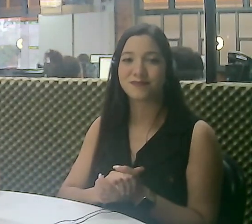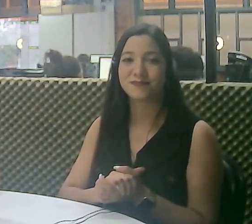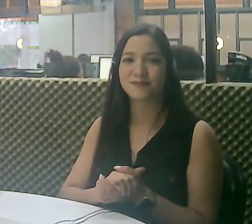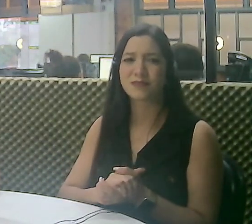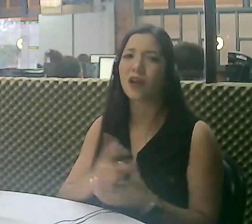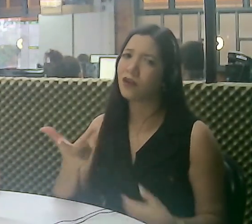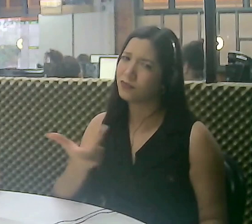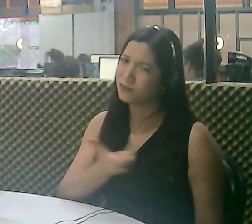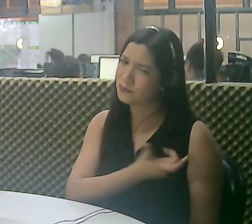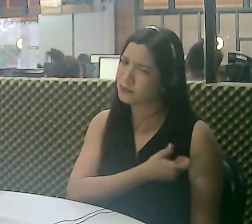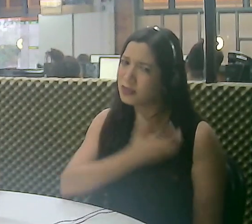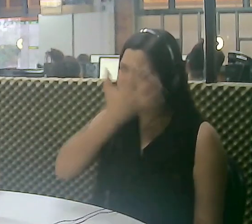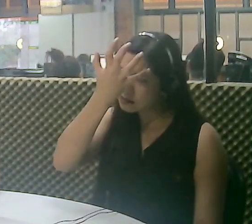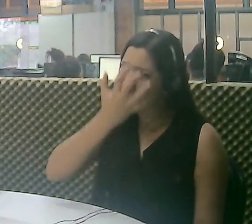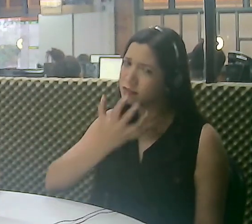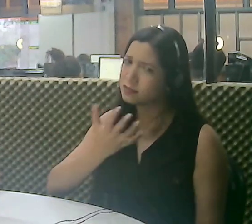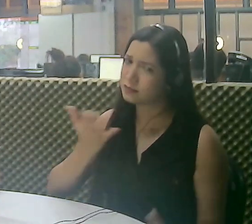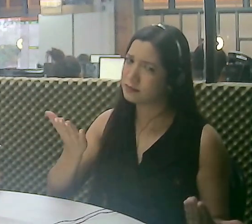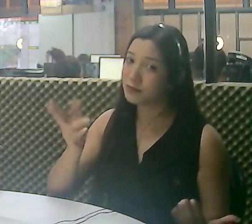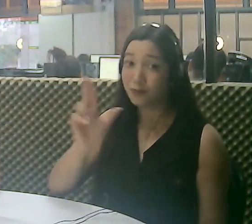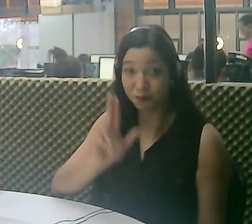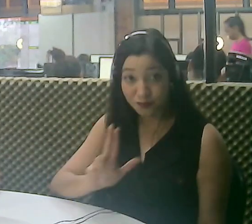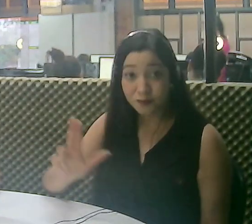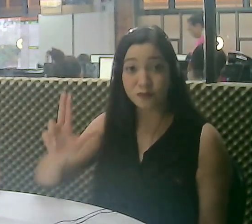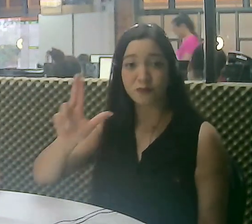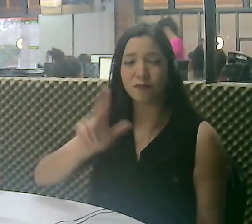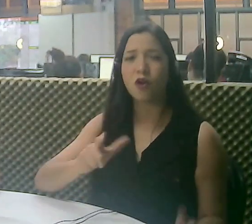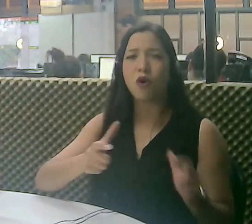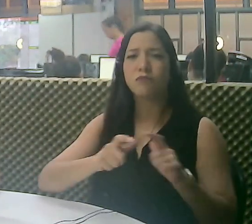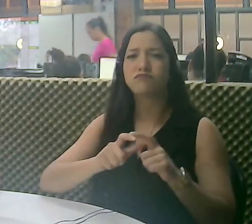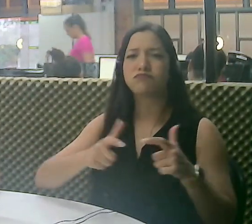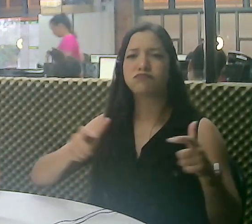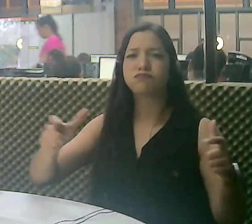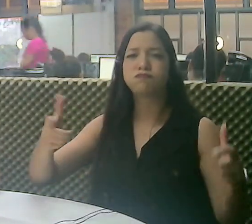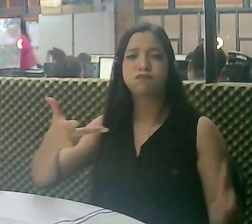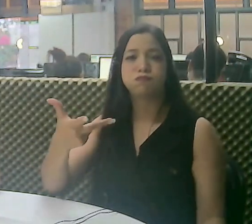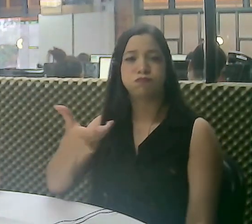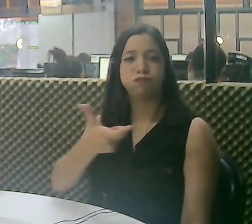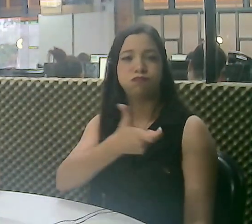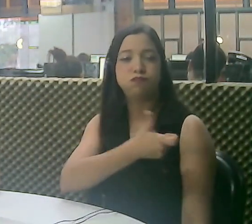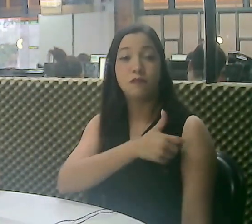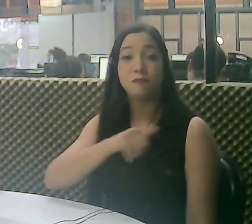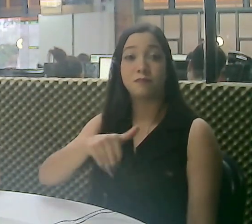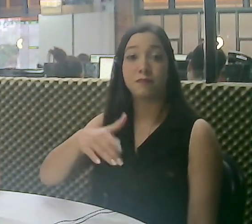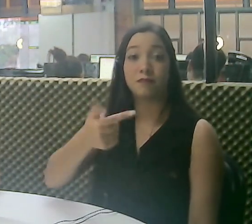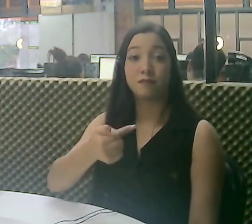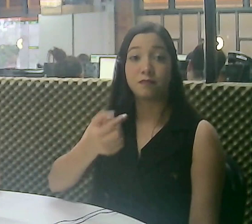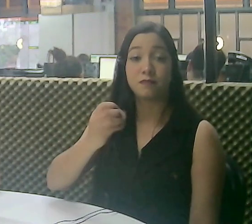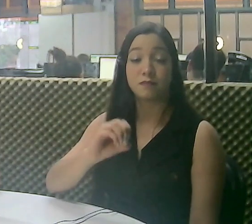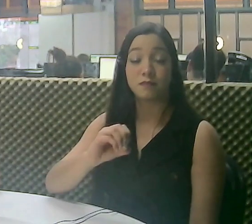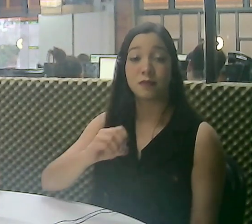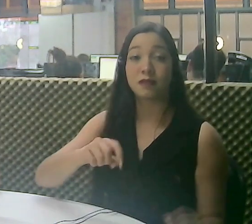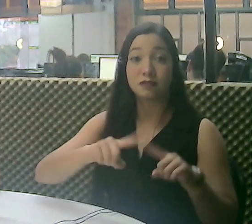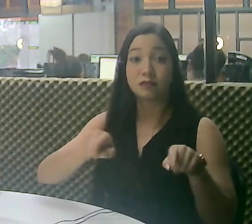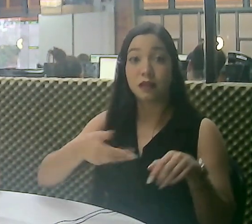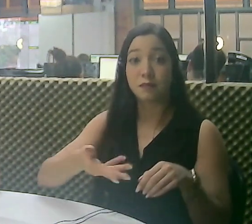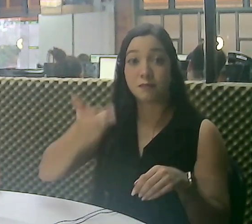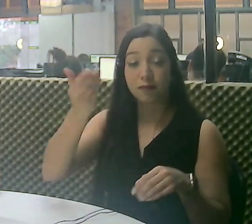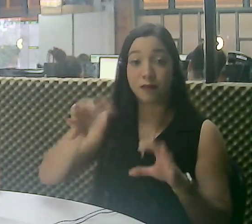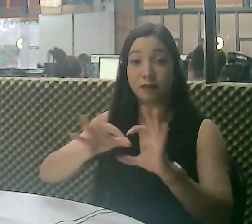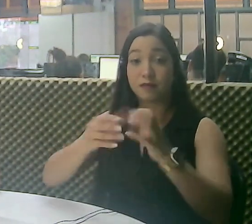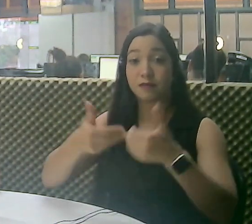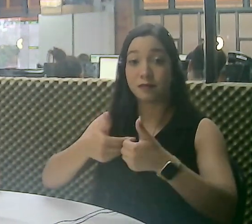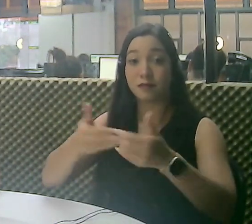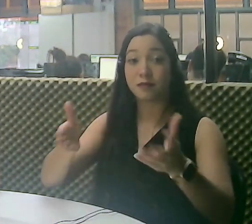Pessoal, vacinação é assunto sério. Uberlândia tem uma ampla rede de imunização, são mais de 70 salas de vacina